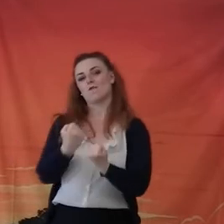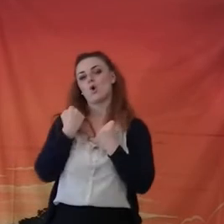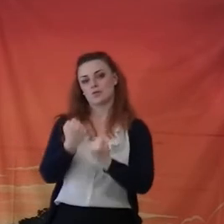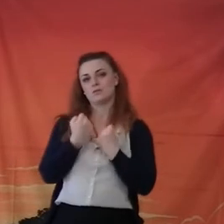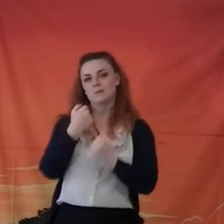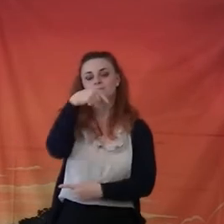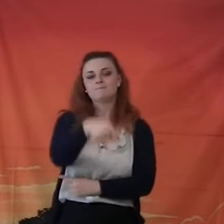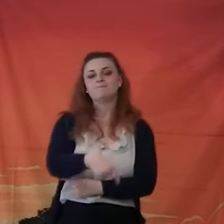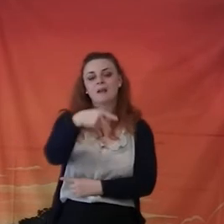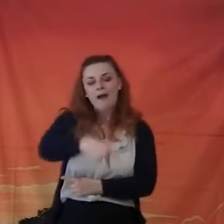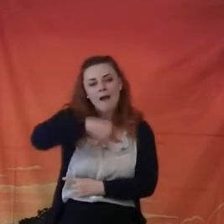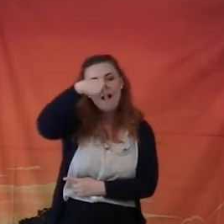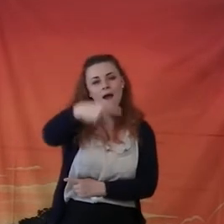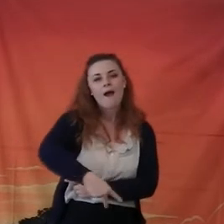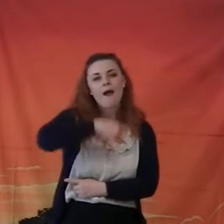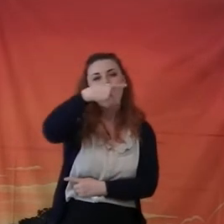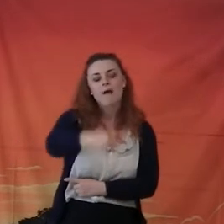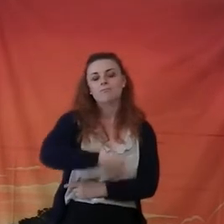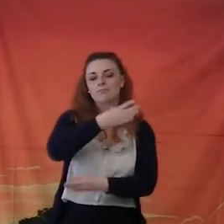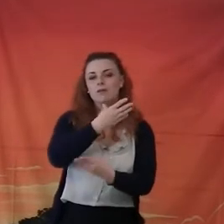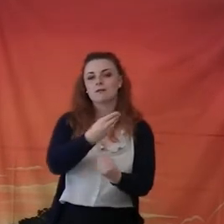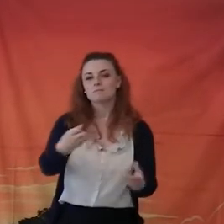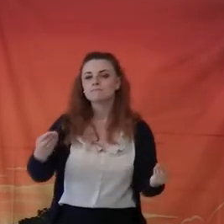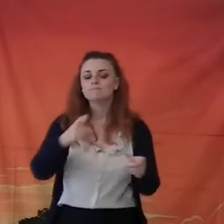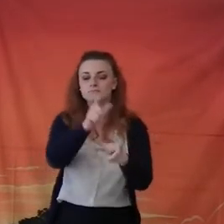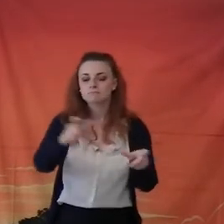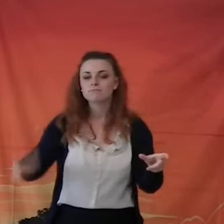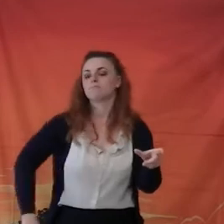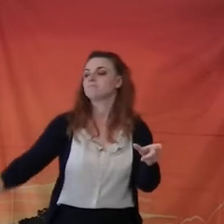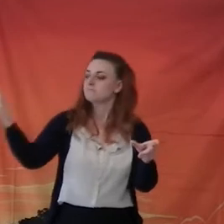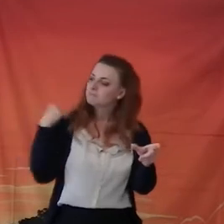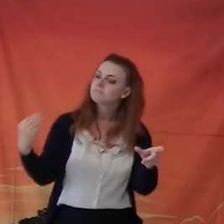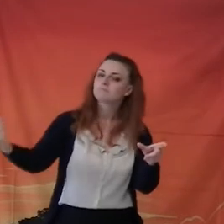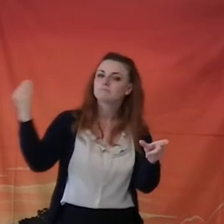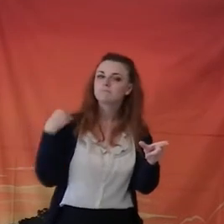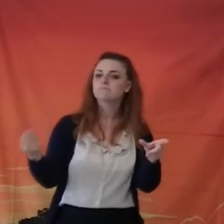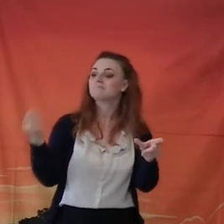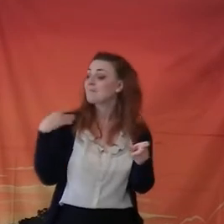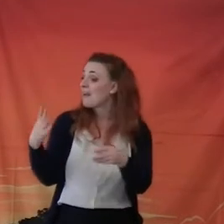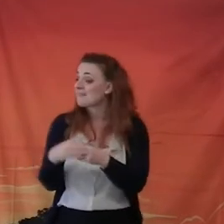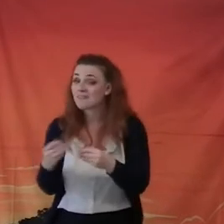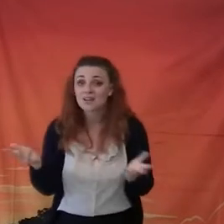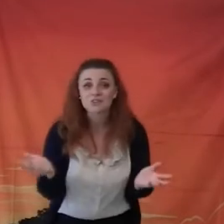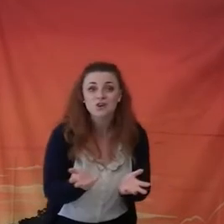anni molti ci chiedono, cosa avete fatto?